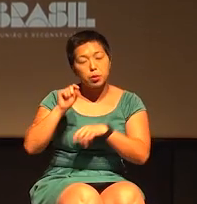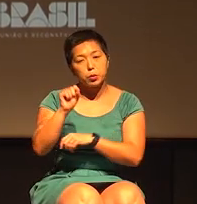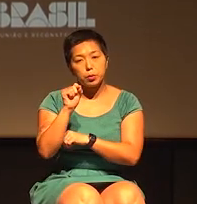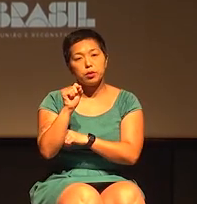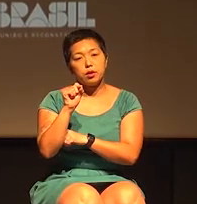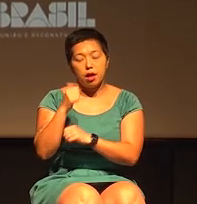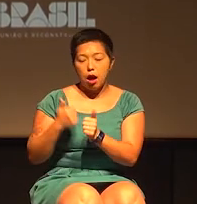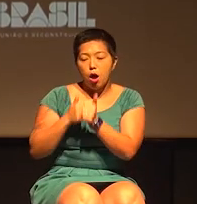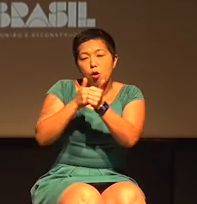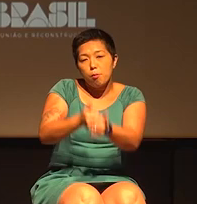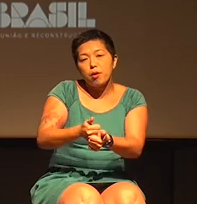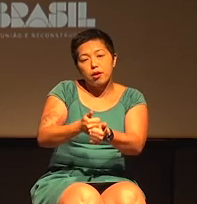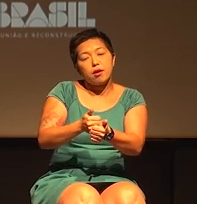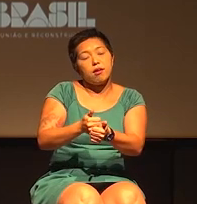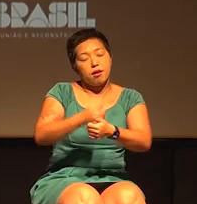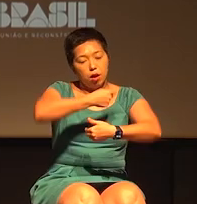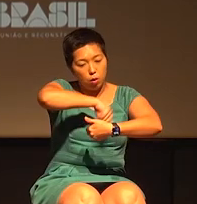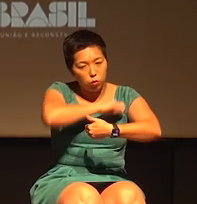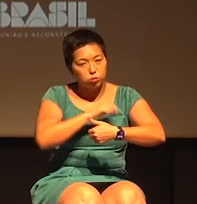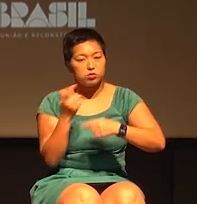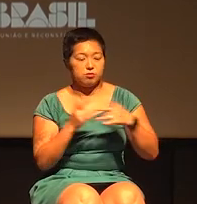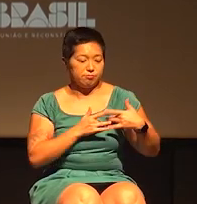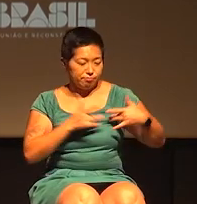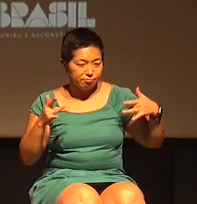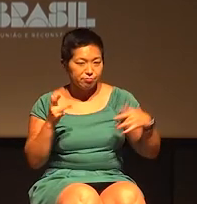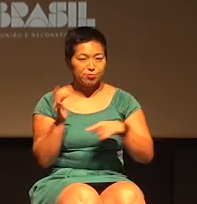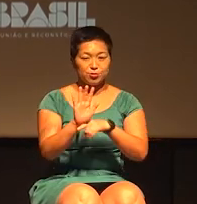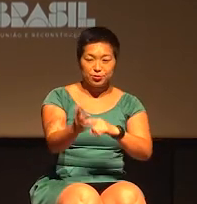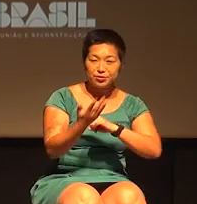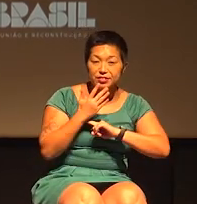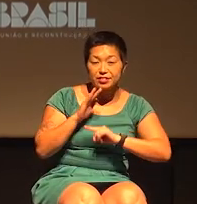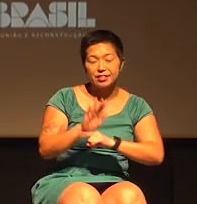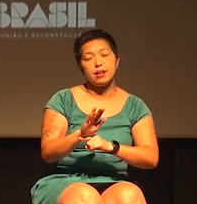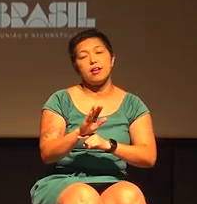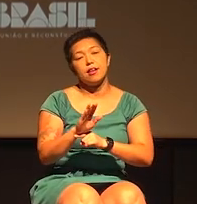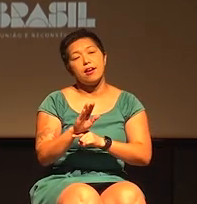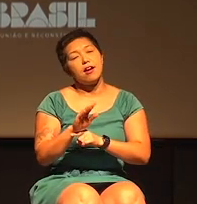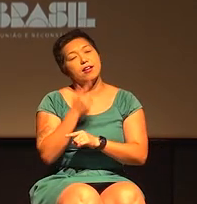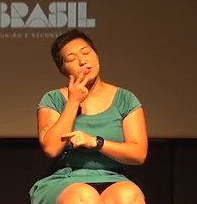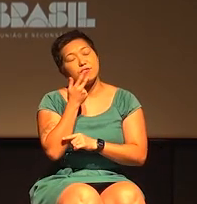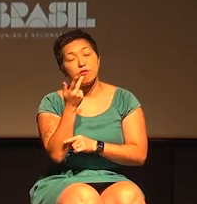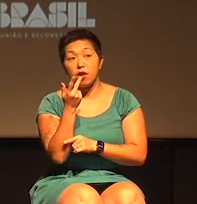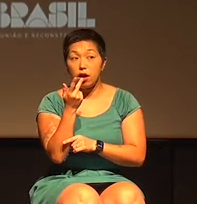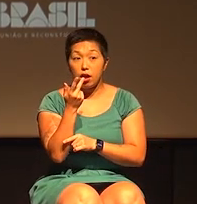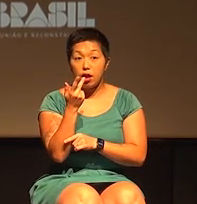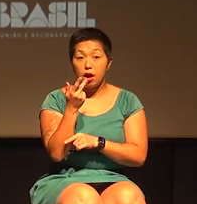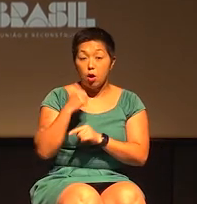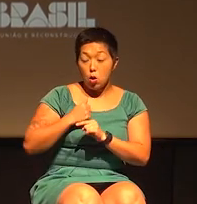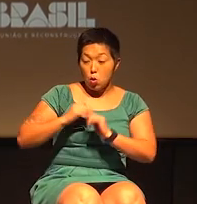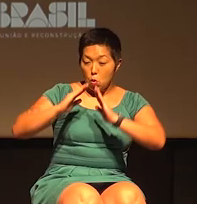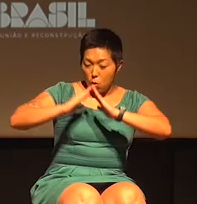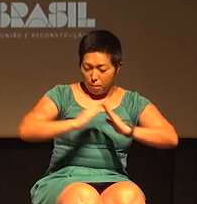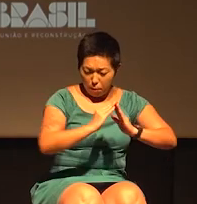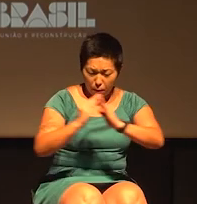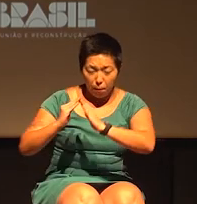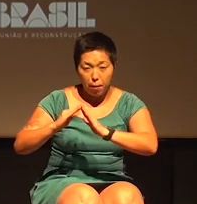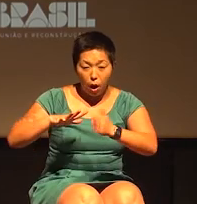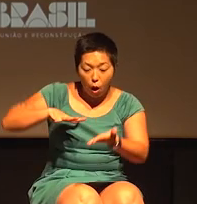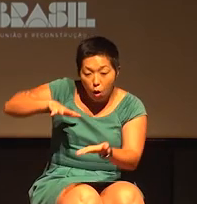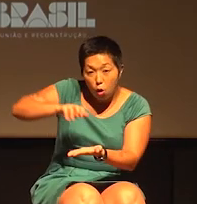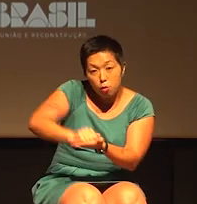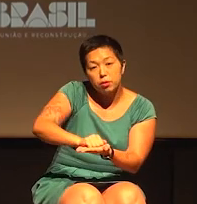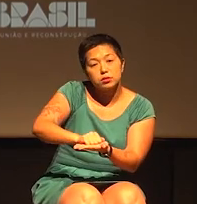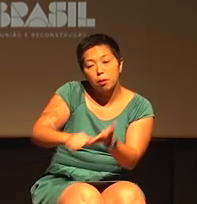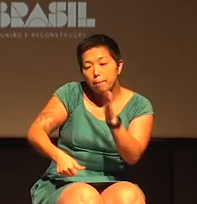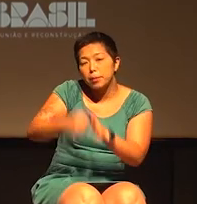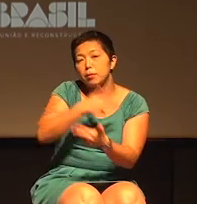o acompanhamento das nossas cozinhas solidárias eh a gente brinca que o assentamento começa com a cozinha porque a ocupação de terra a primeira coisa